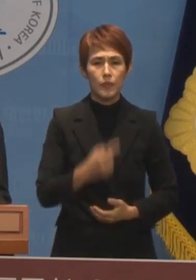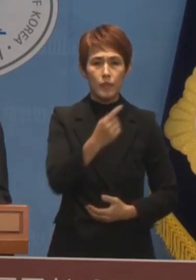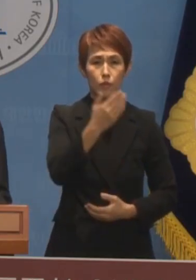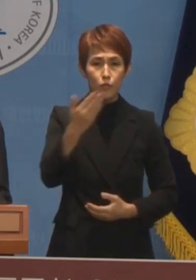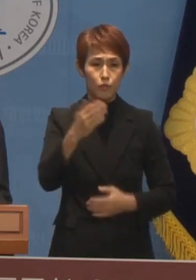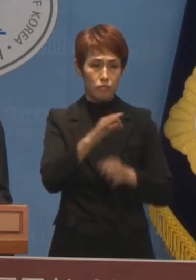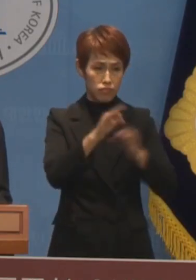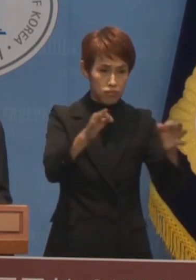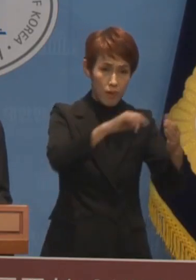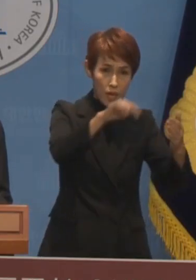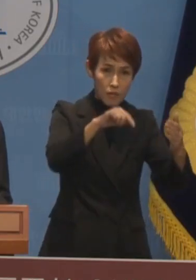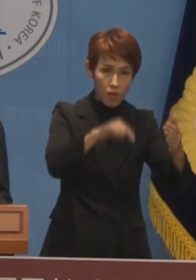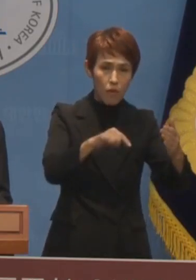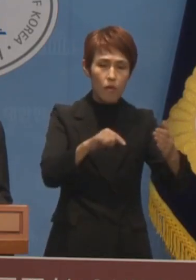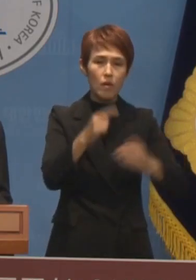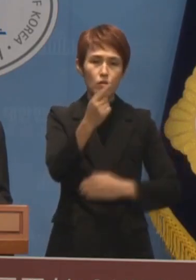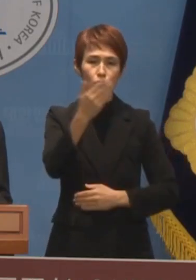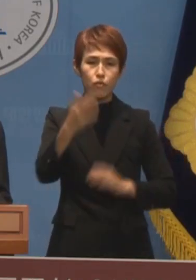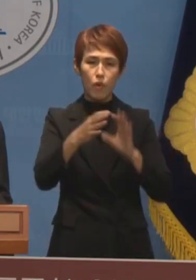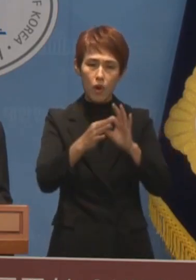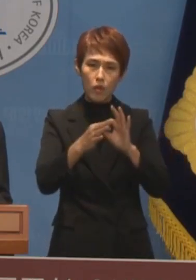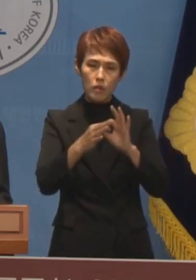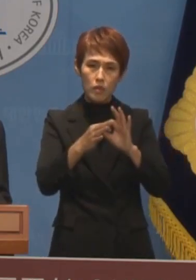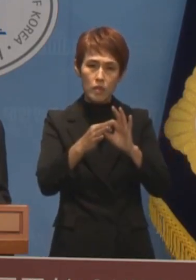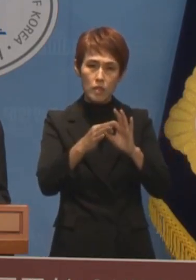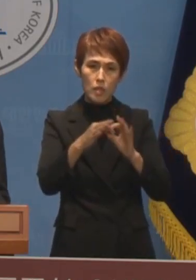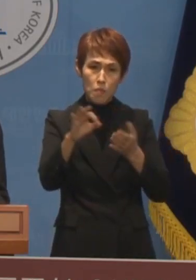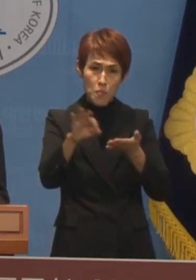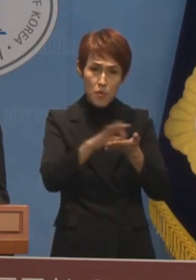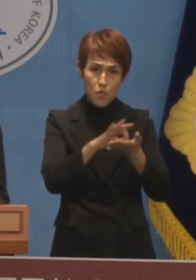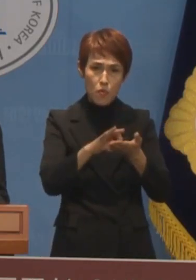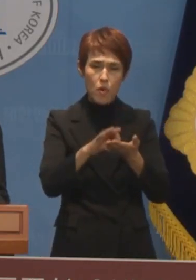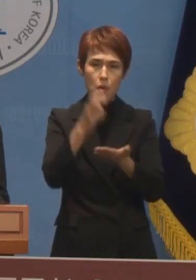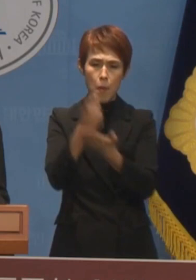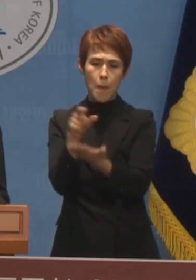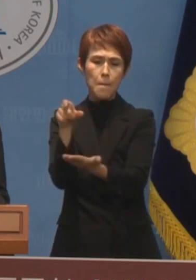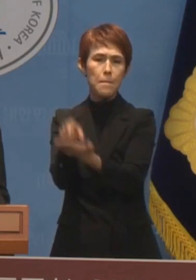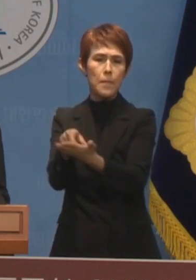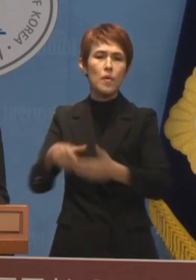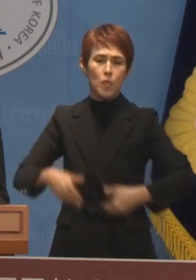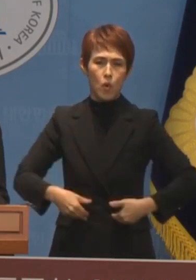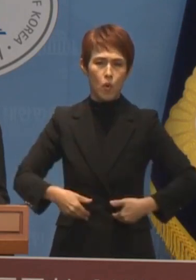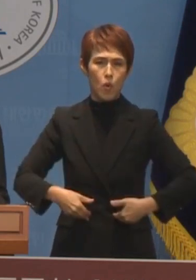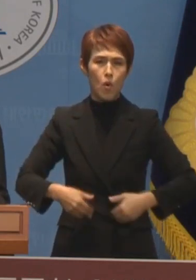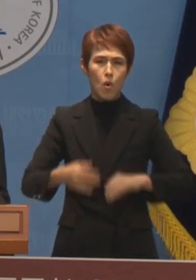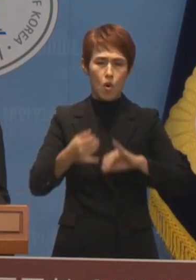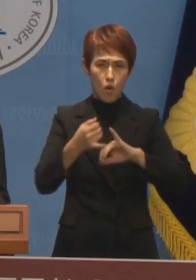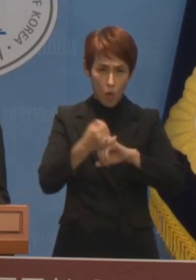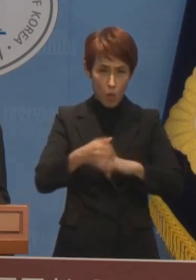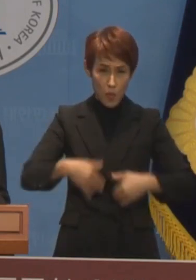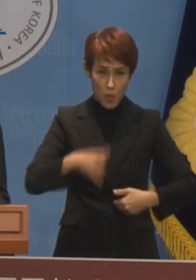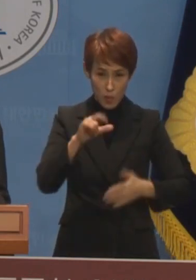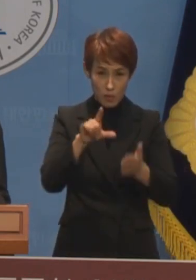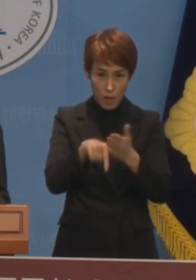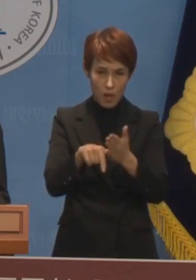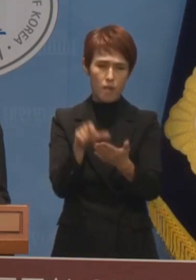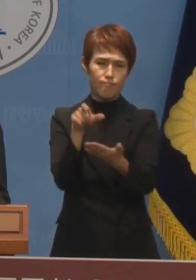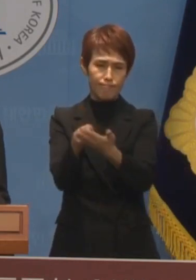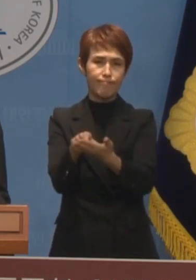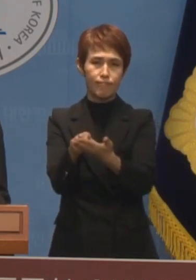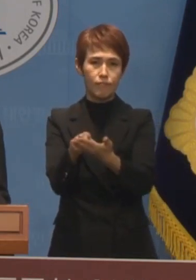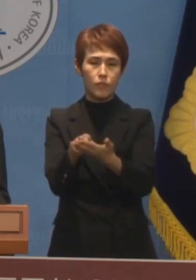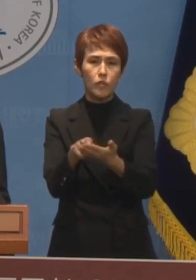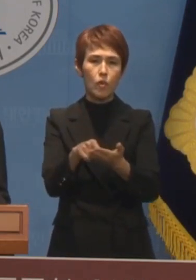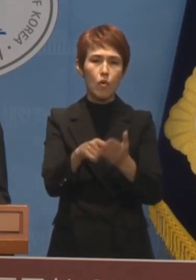소방안전교부세 중 소방 분야에 대한 최소 배분 비율을 법률에 명시함으로써 재난 대응 능력을 강화하고 소방